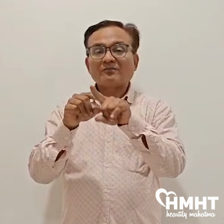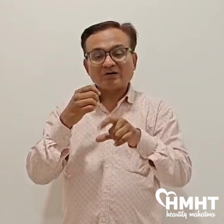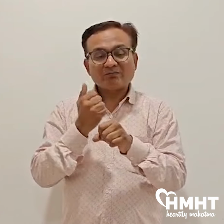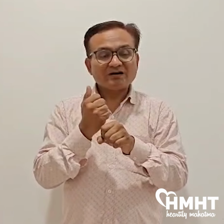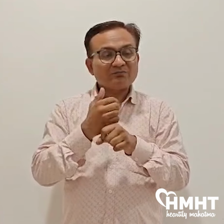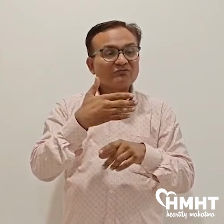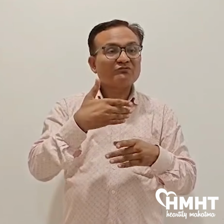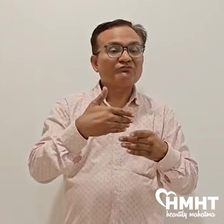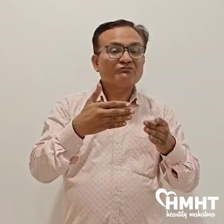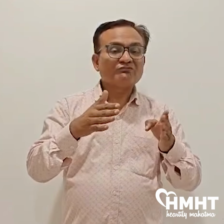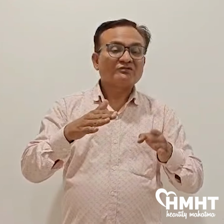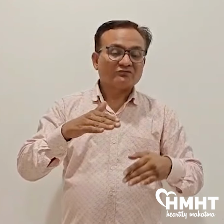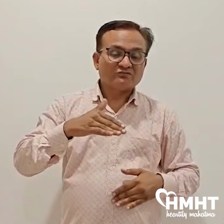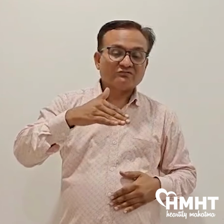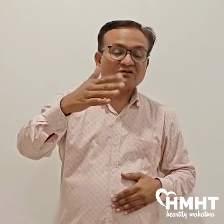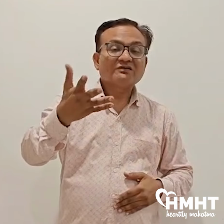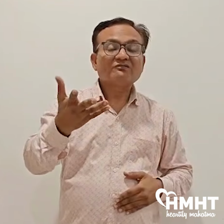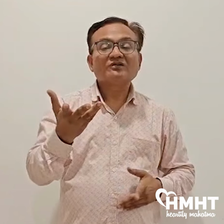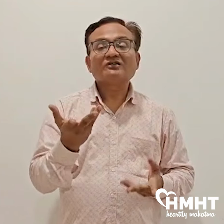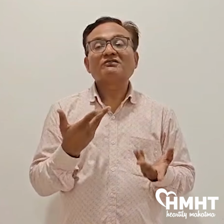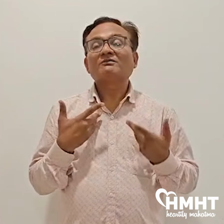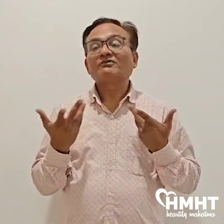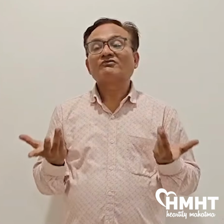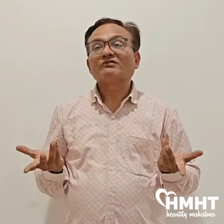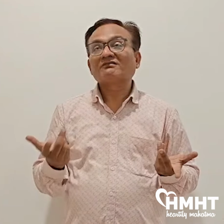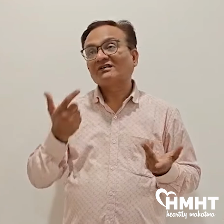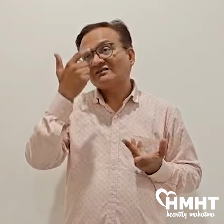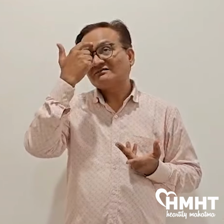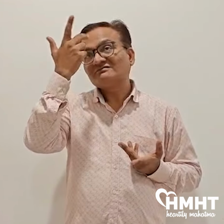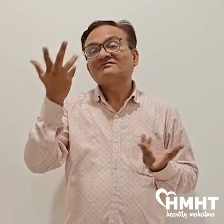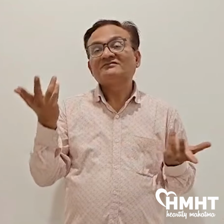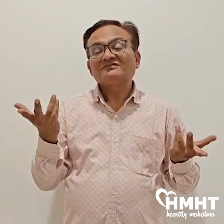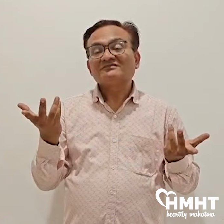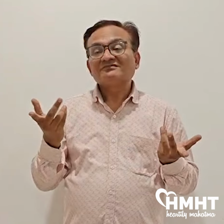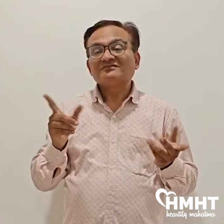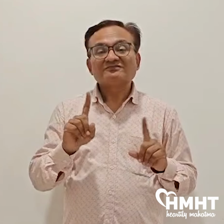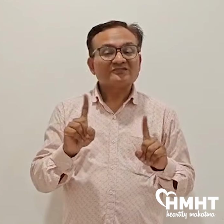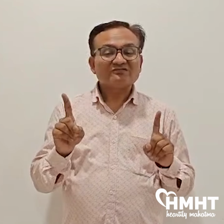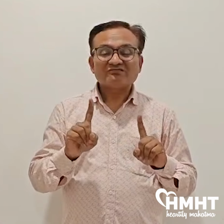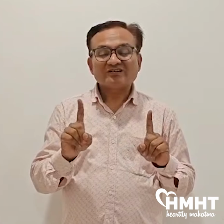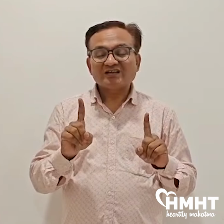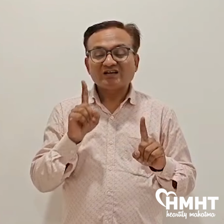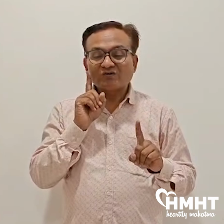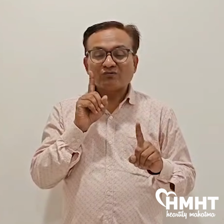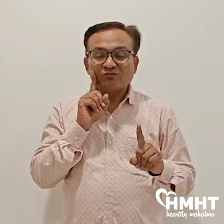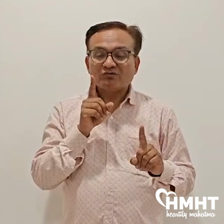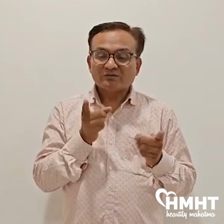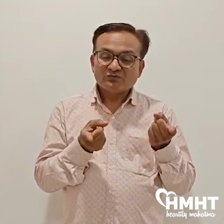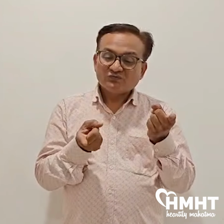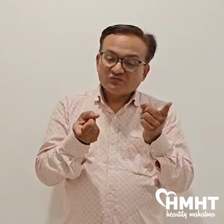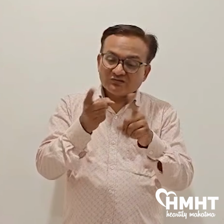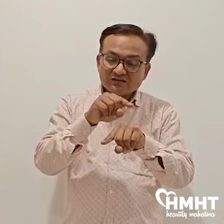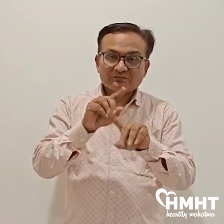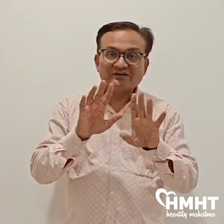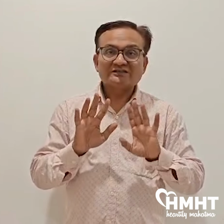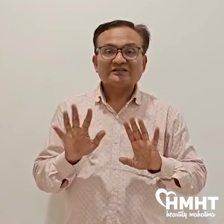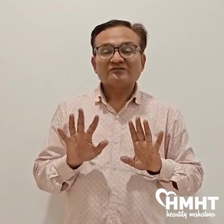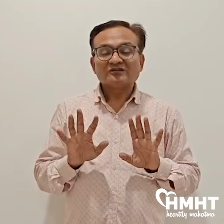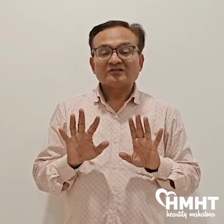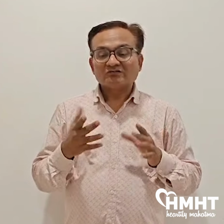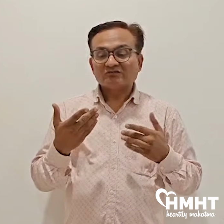પ્રયત્ન કરીએ ને ફેરફાર થતો હોય તો પછી એ આપણે કરેલા કર્મ પ્રમાણે ફળ આવે, વાત કપાઈ જાય. એટલે બે વિરોધાભાસ થાય છે.